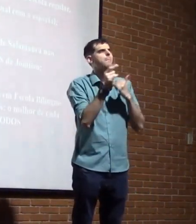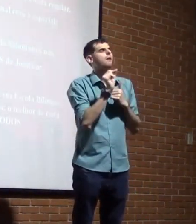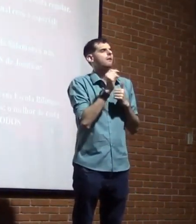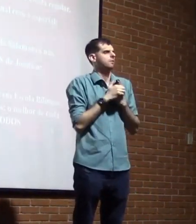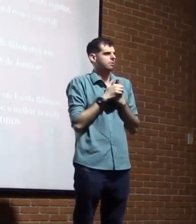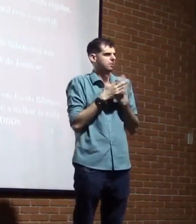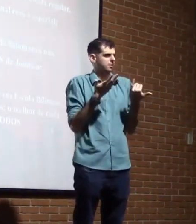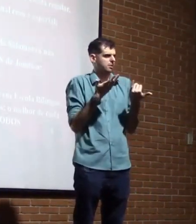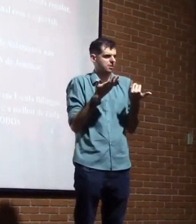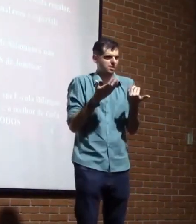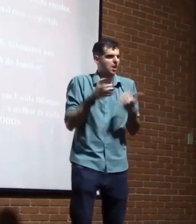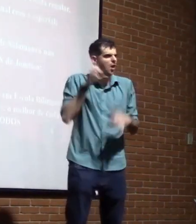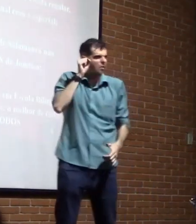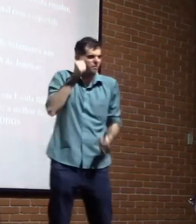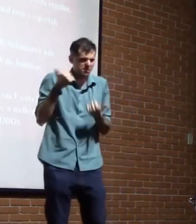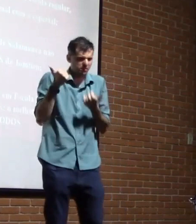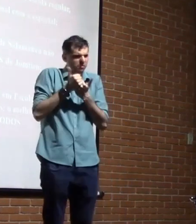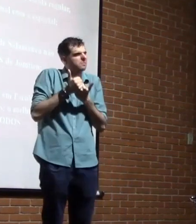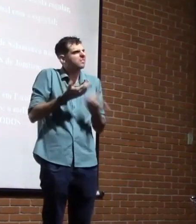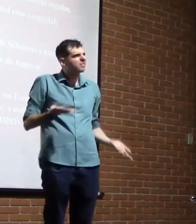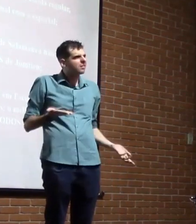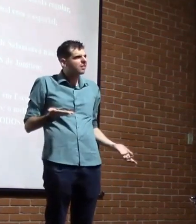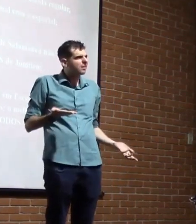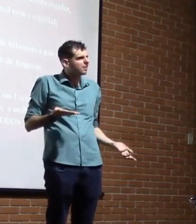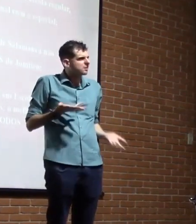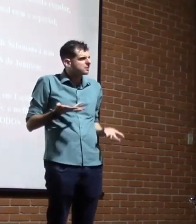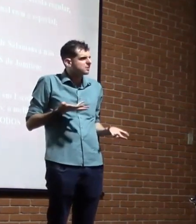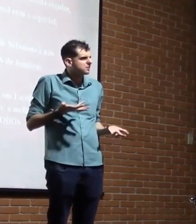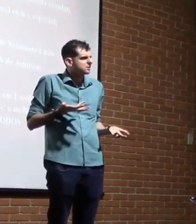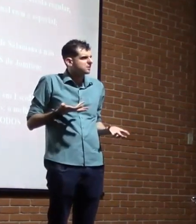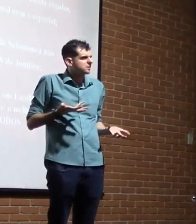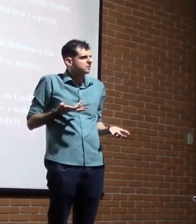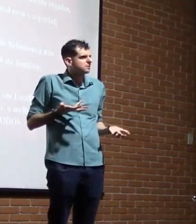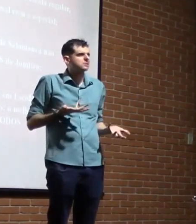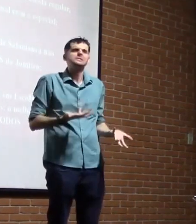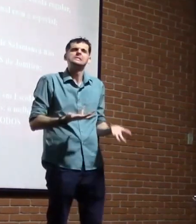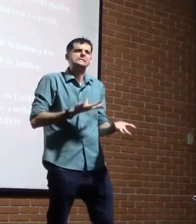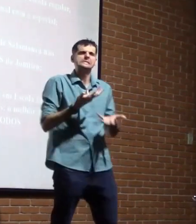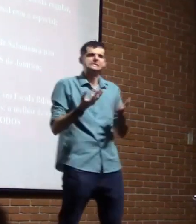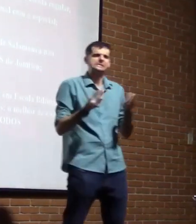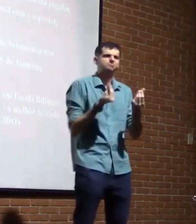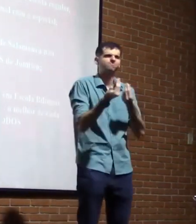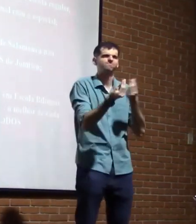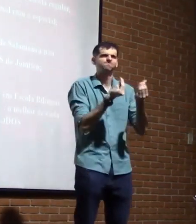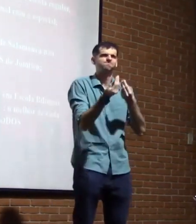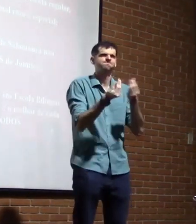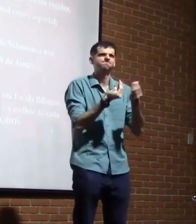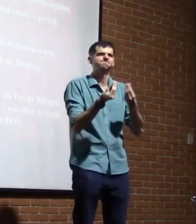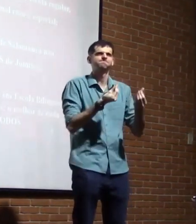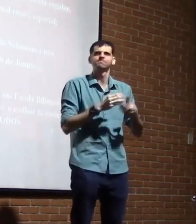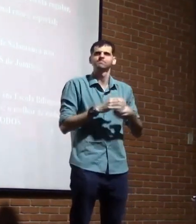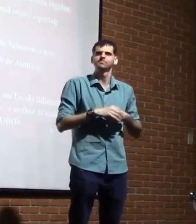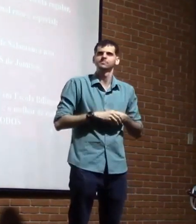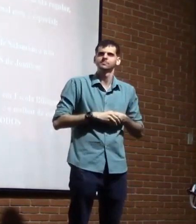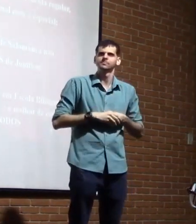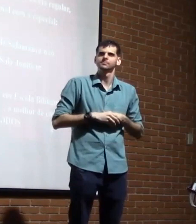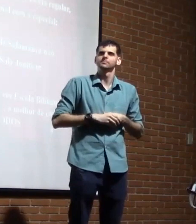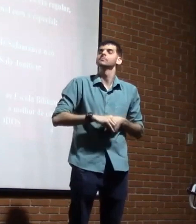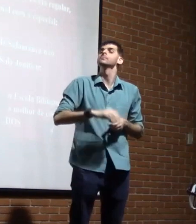acomodam, né? Parece que realmente eles não buscam essa formação, eles estarem conquistando esses